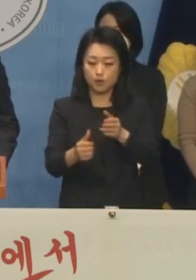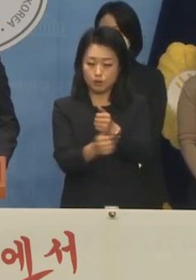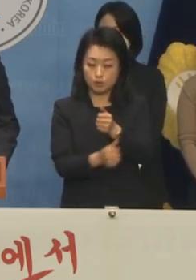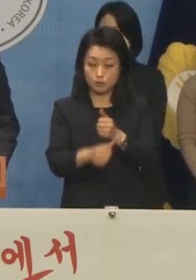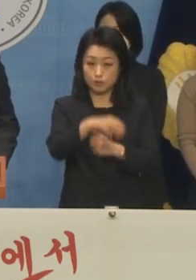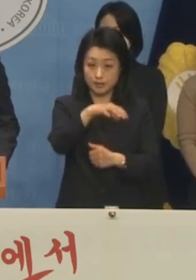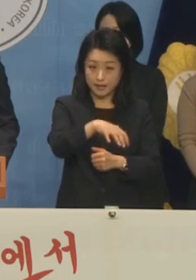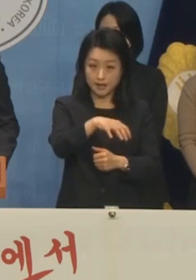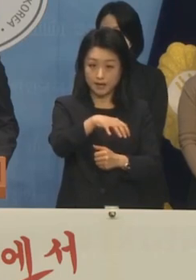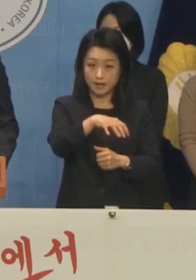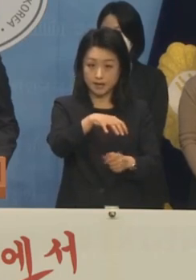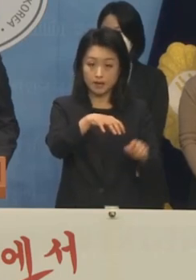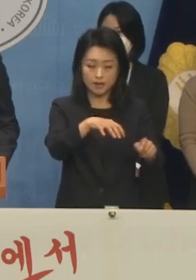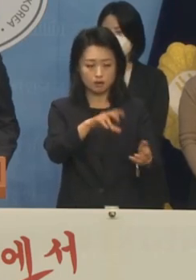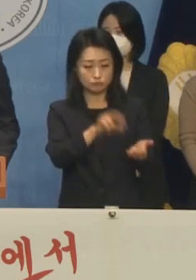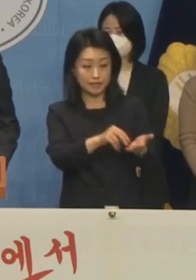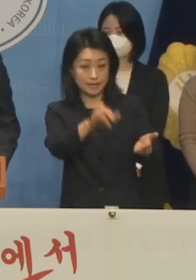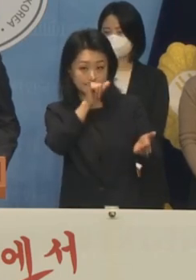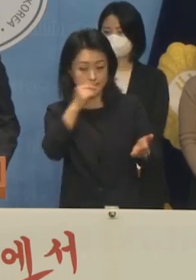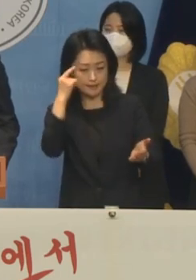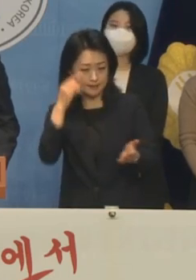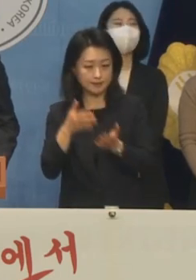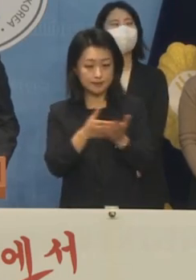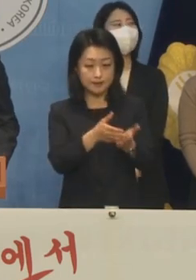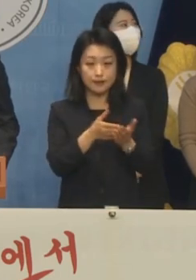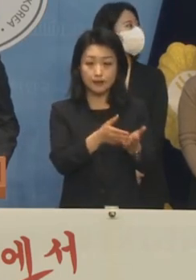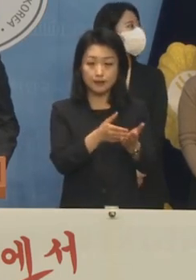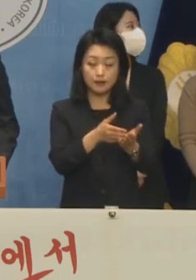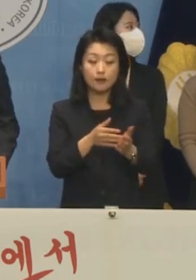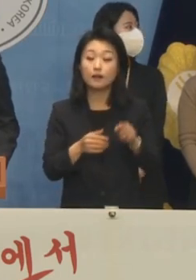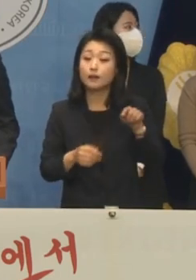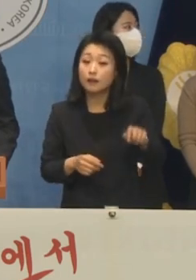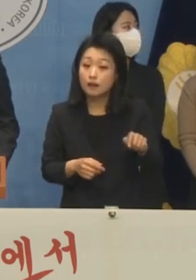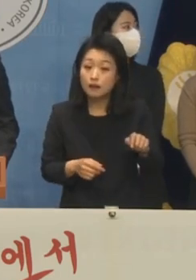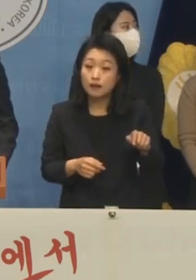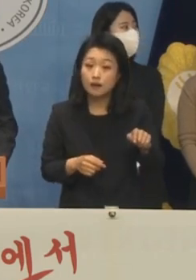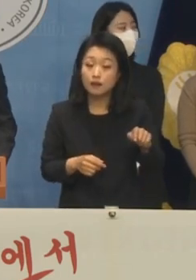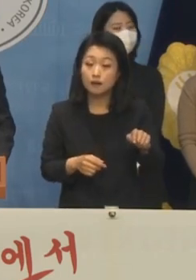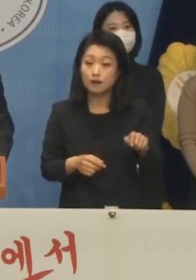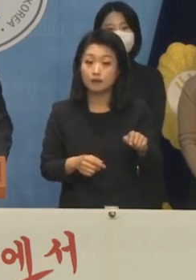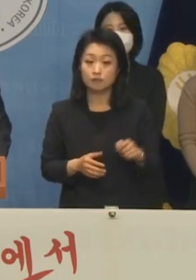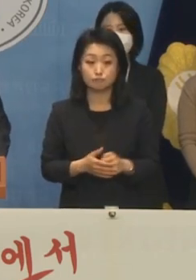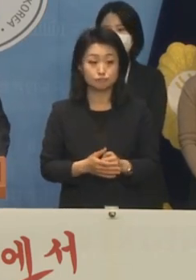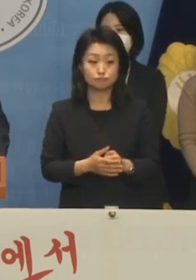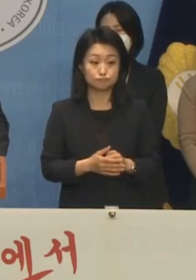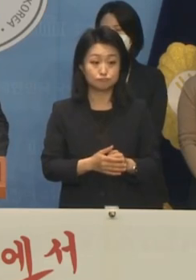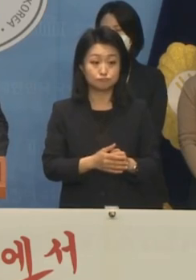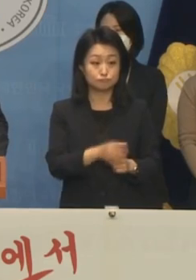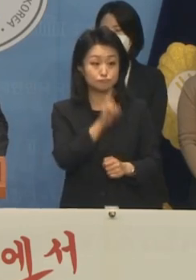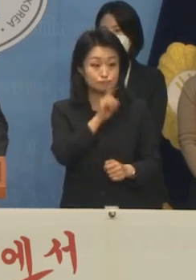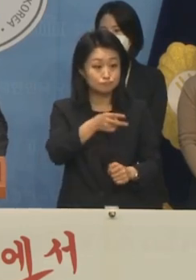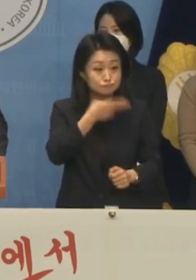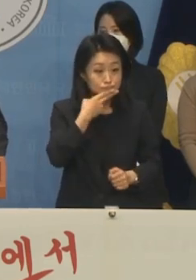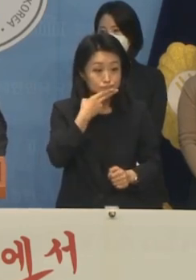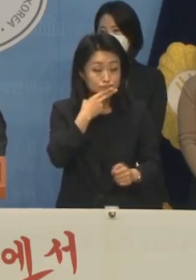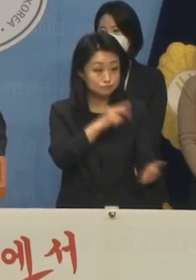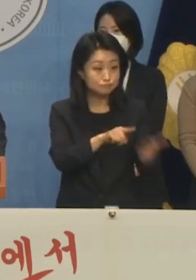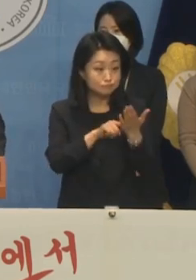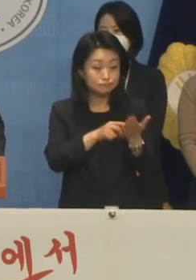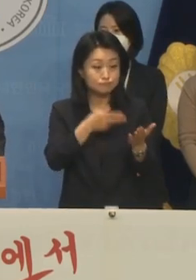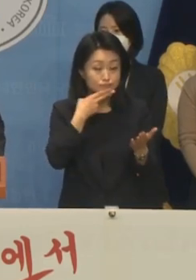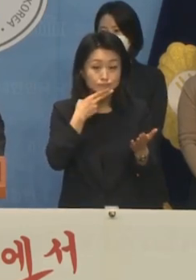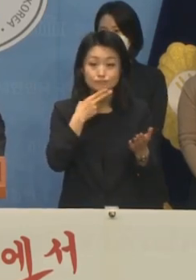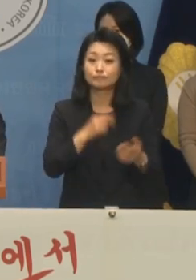이러한 지적과 문제 제기들에 대해 정작 당사자인 공론화위원회는 아무런 입장을 내놓지 못하고 있습니다.